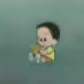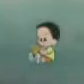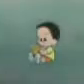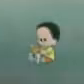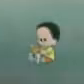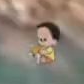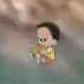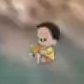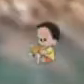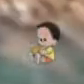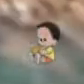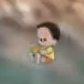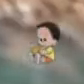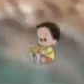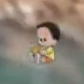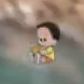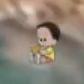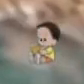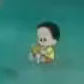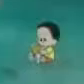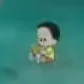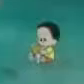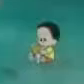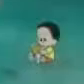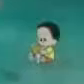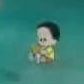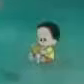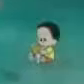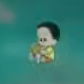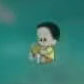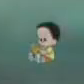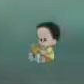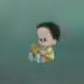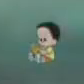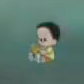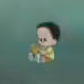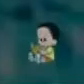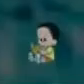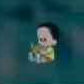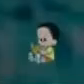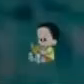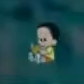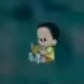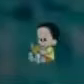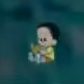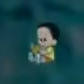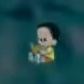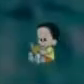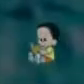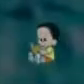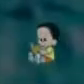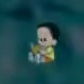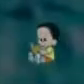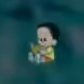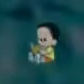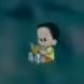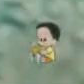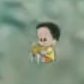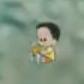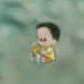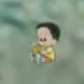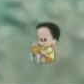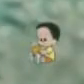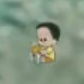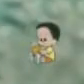para caminhar. Crianças entreolham assustadas. Ian cai e continua sendo puxado. Uma menina